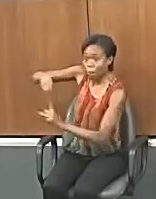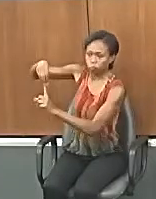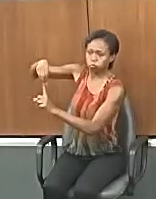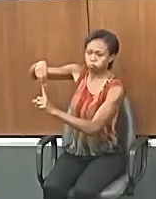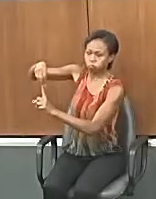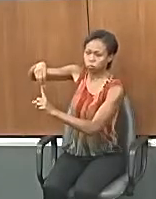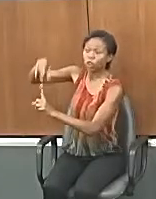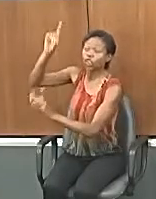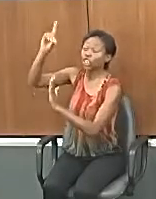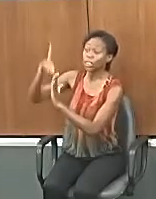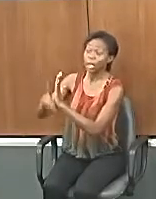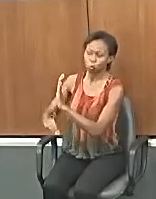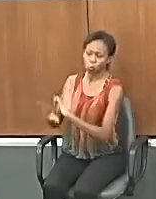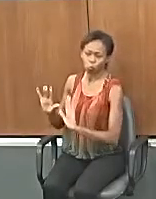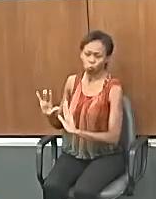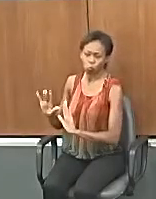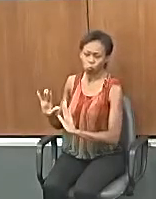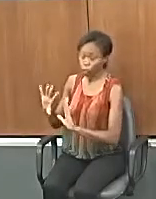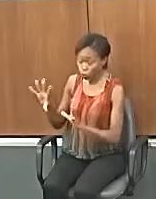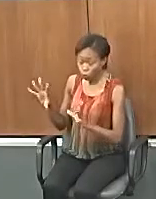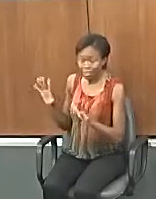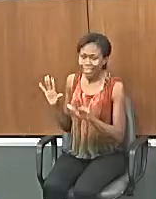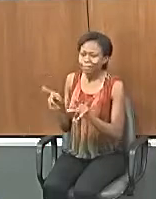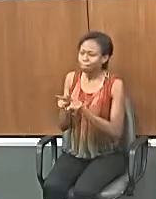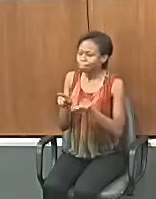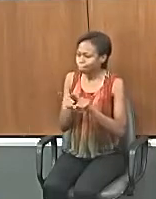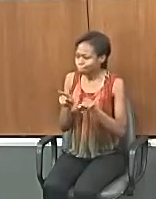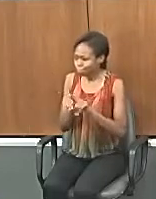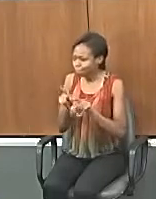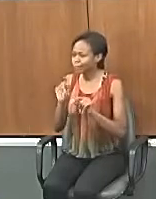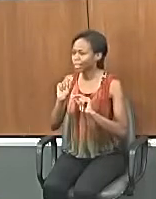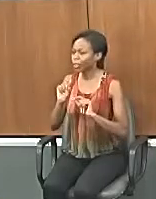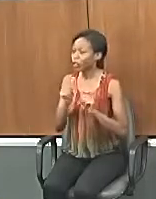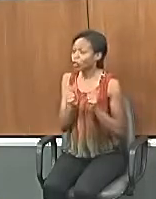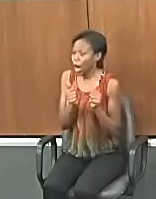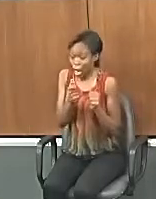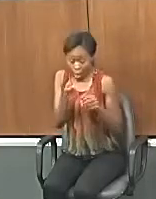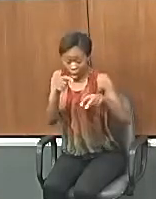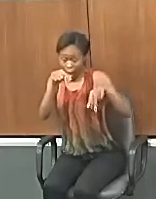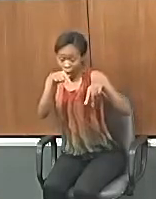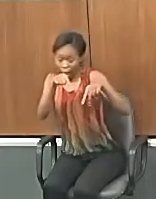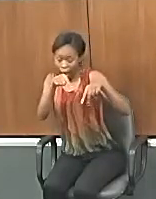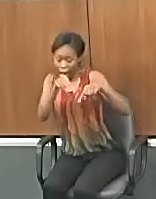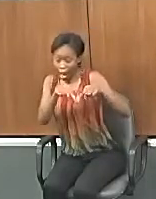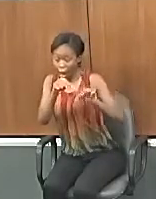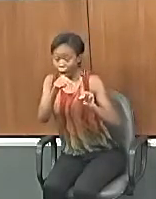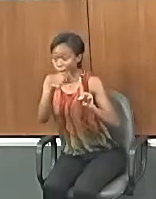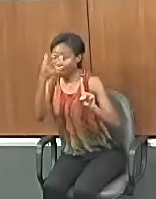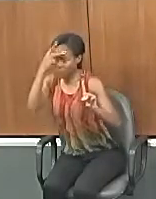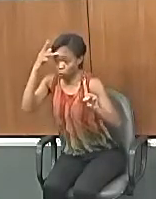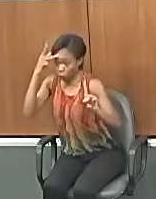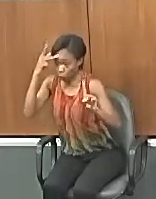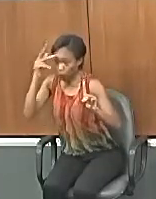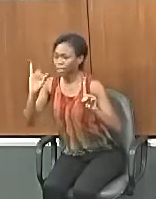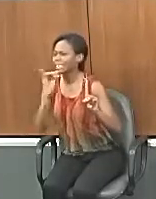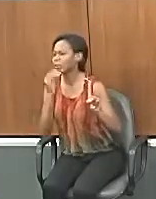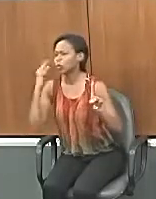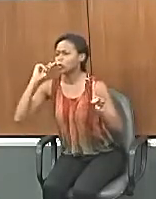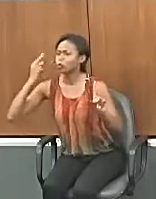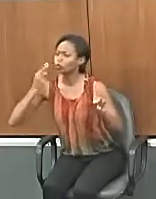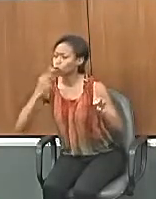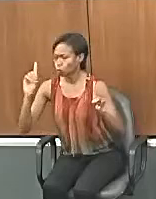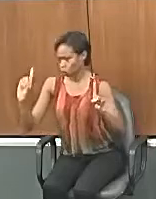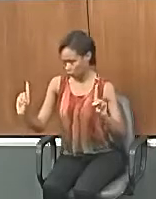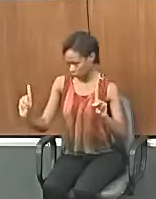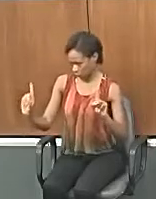é inclusive é para o acompanhante com relação à comunidade surda